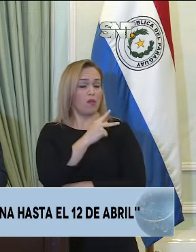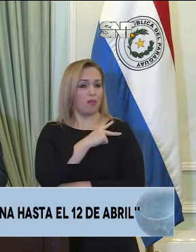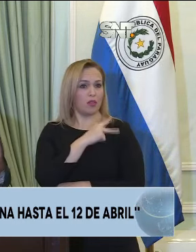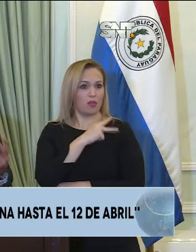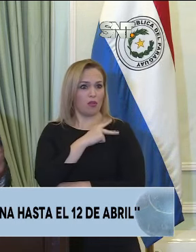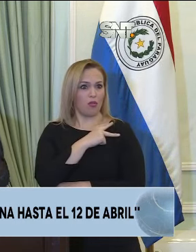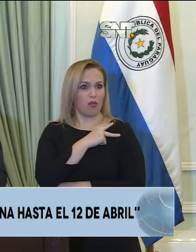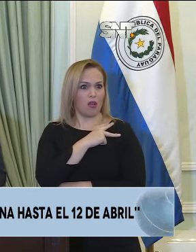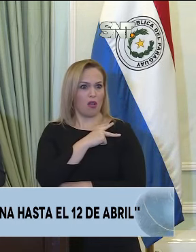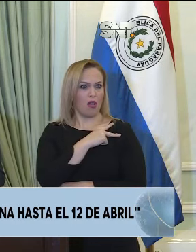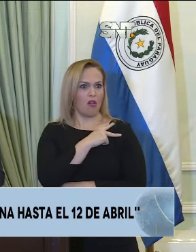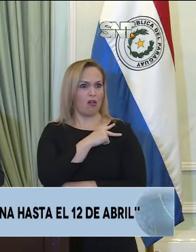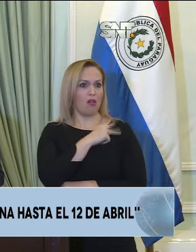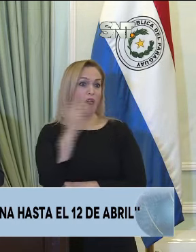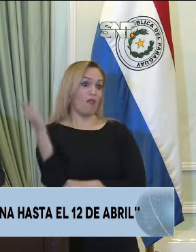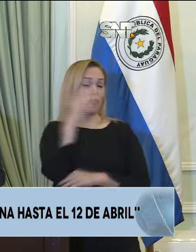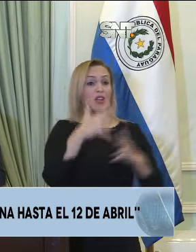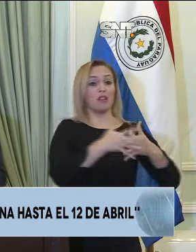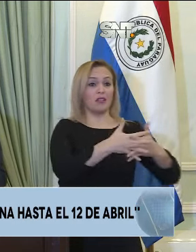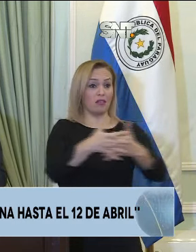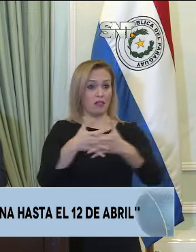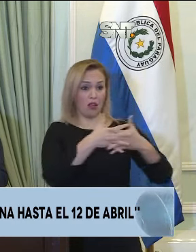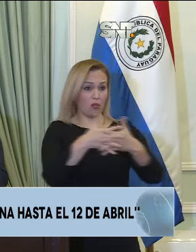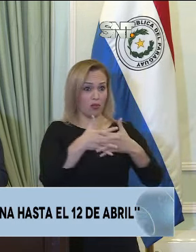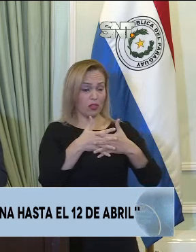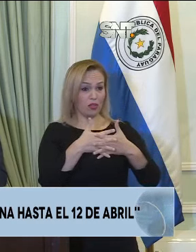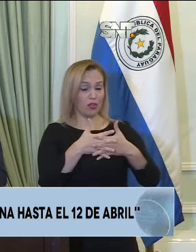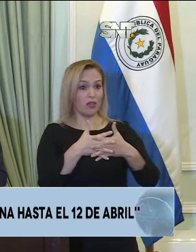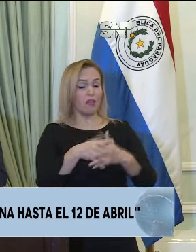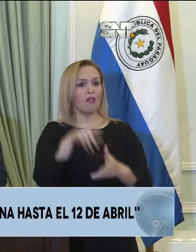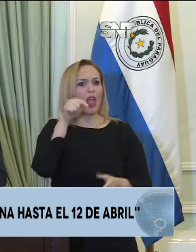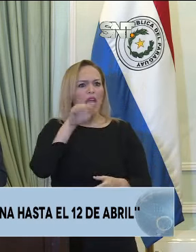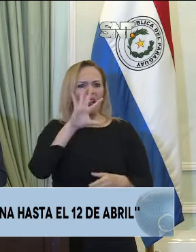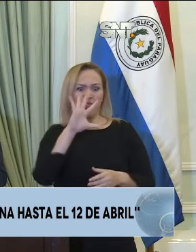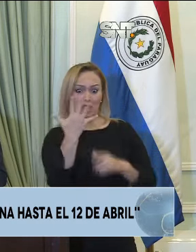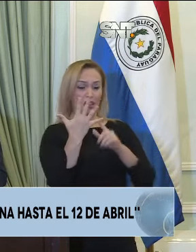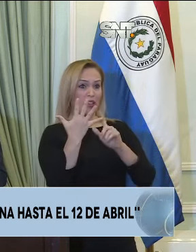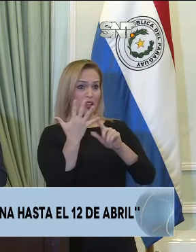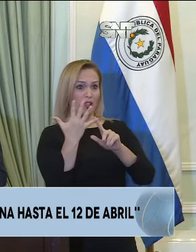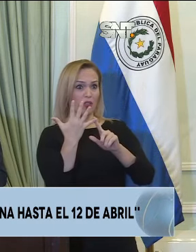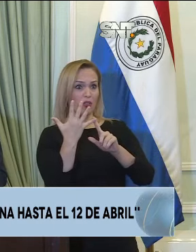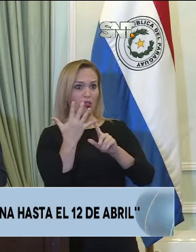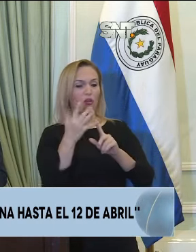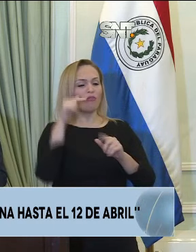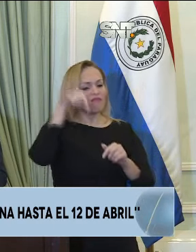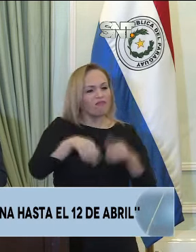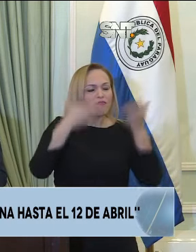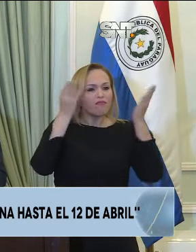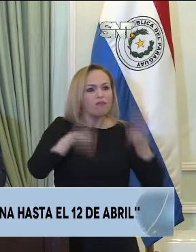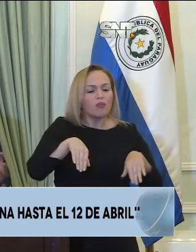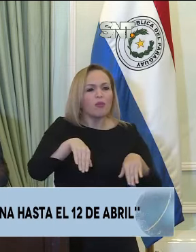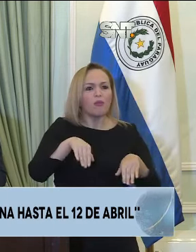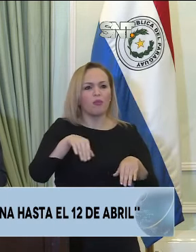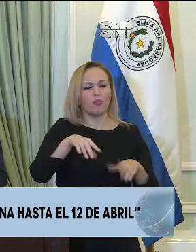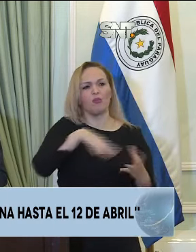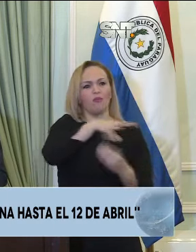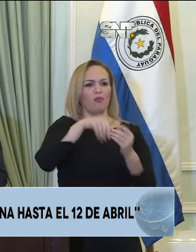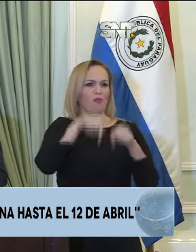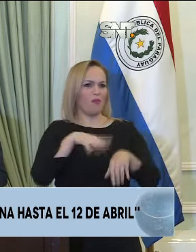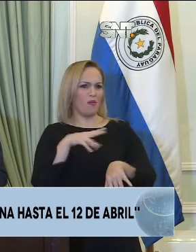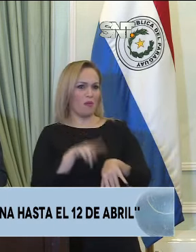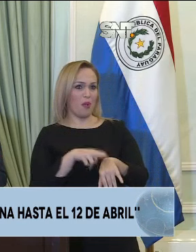retornó de Estados Unidos. Y finalmente, el quinto caso es un caso de la comunidad. Con esto se